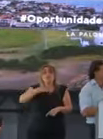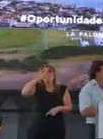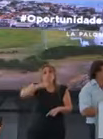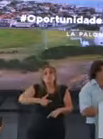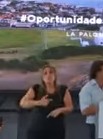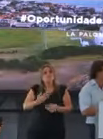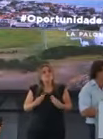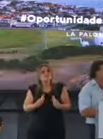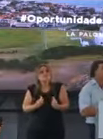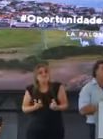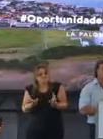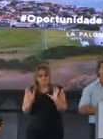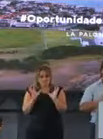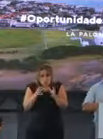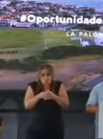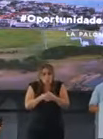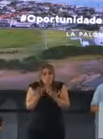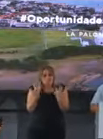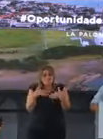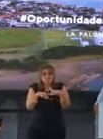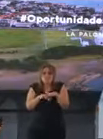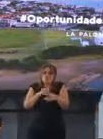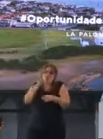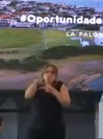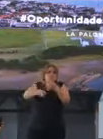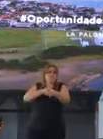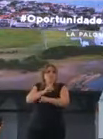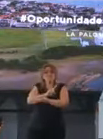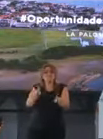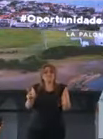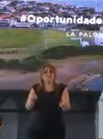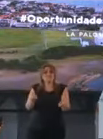siente partícipe de un grupo no lo lastima.